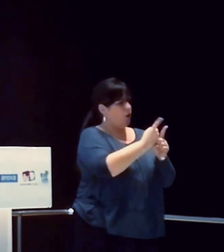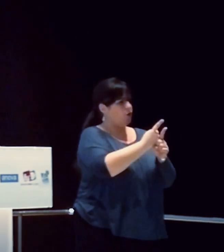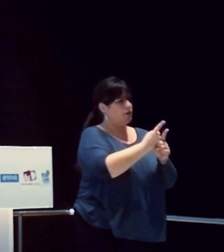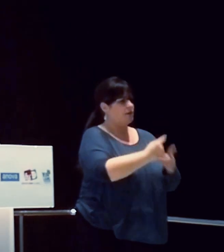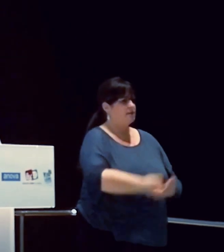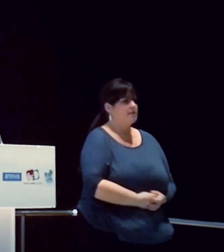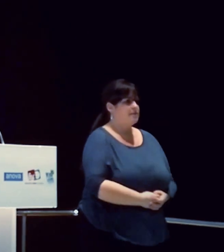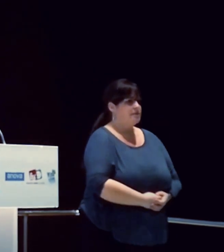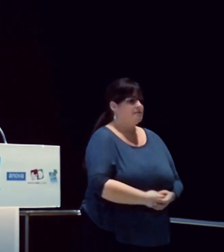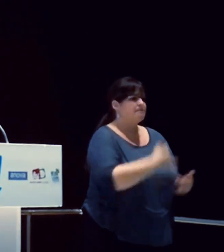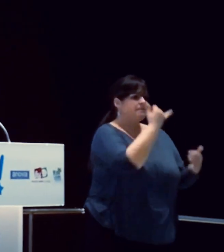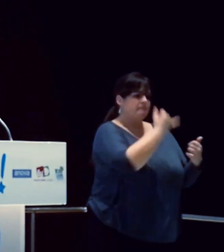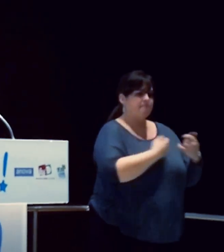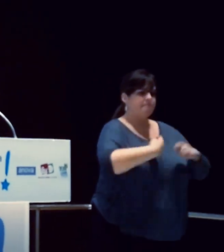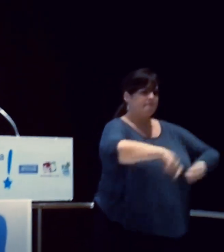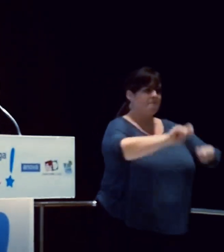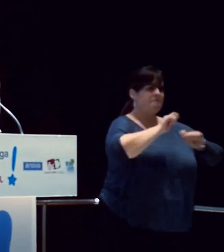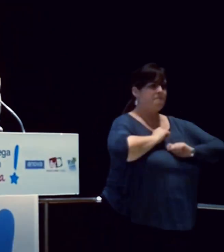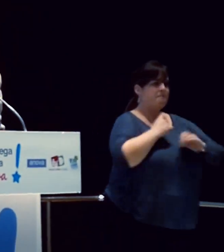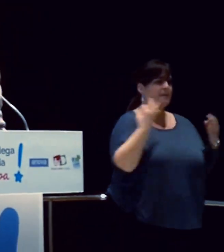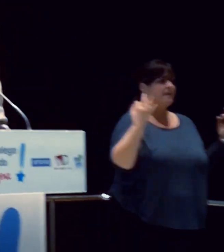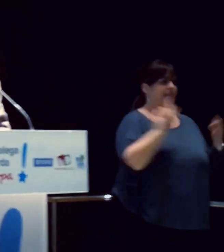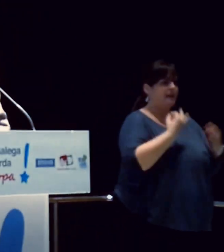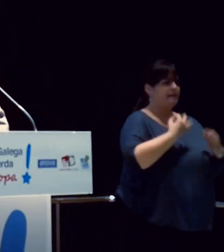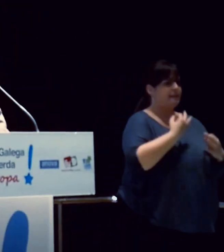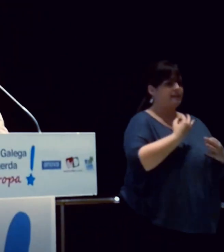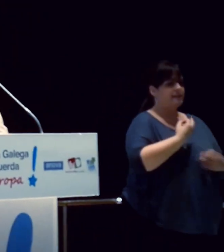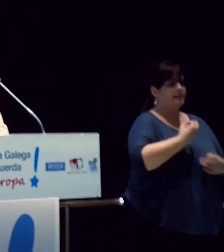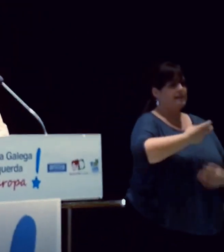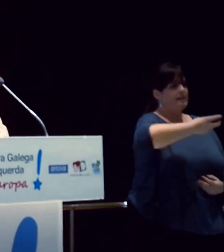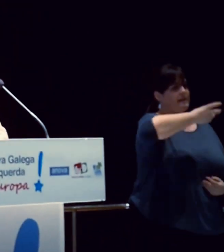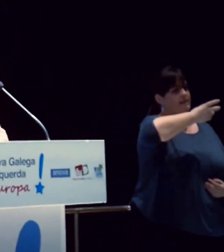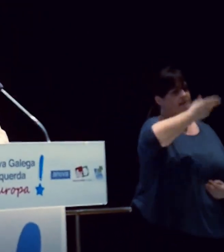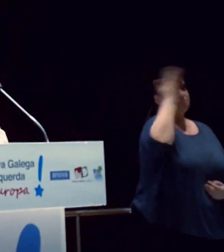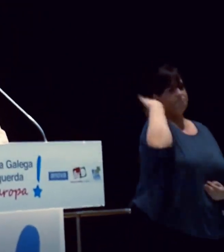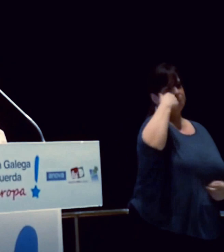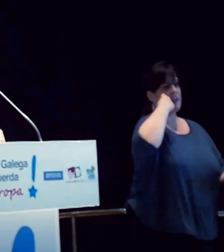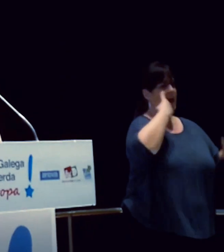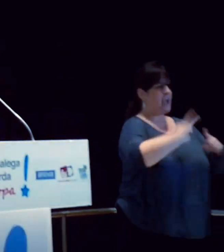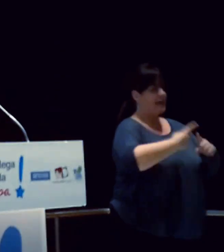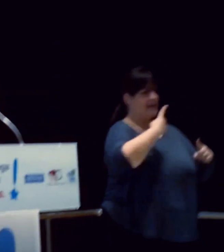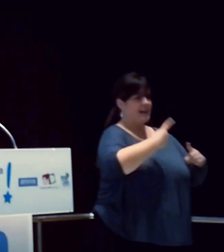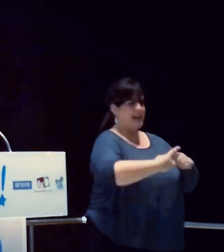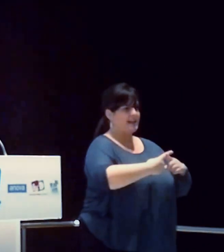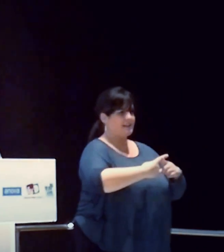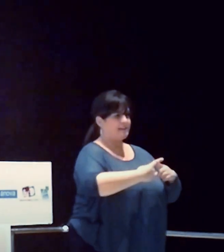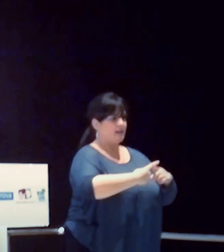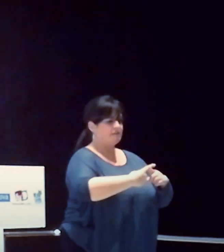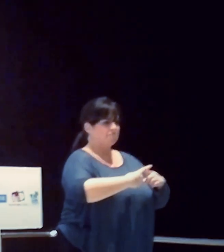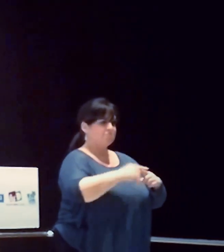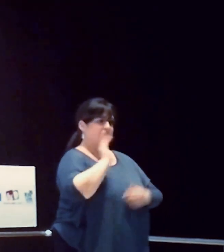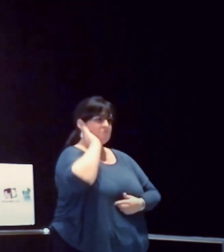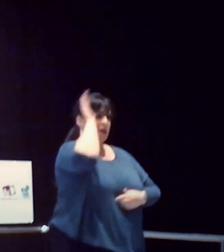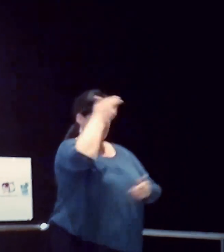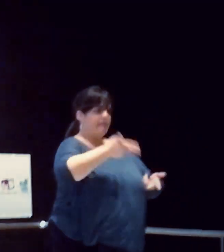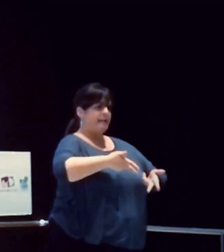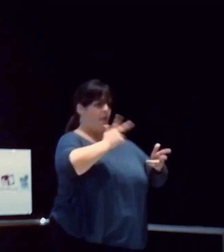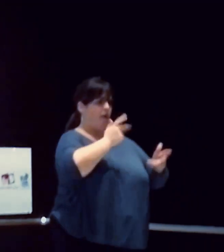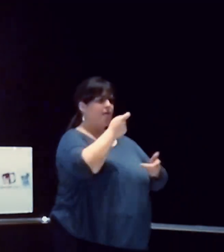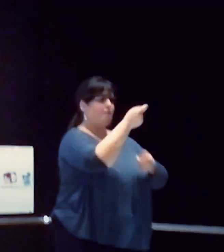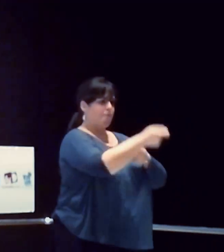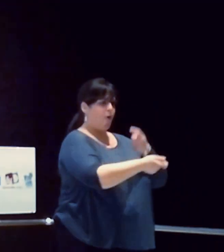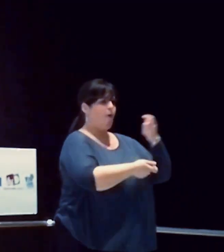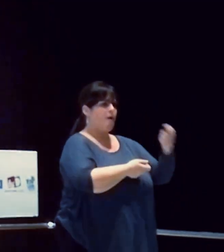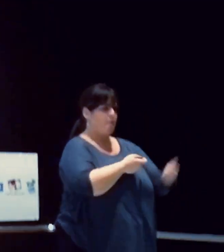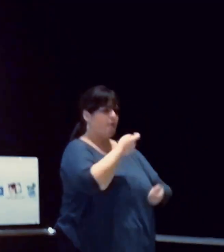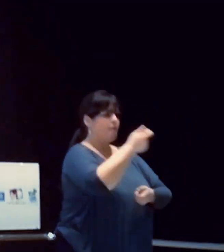Vai a relembrar la defensa de la Grecia, ya incipientemente democrática frente